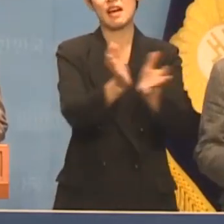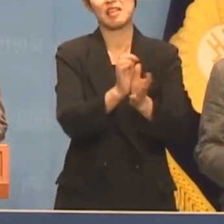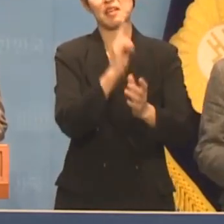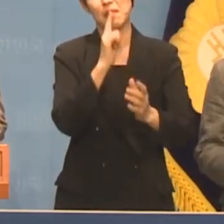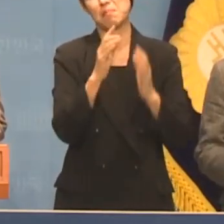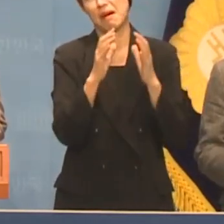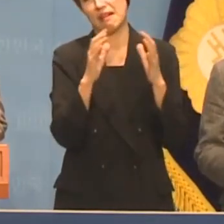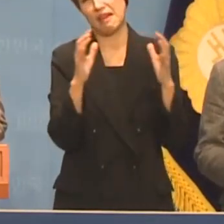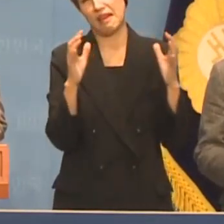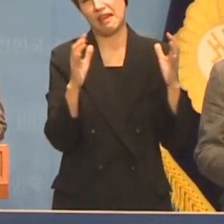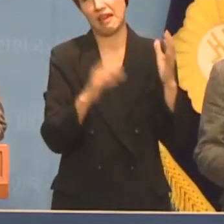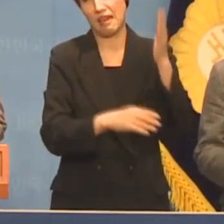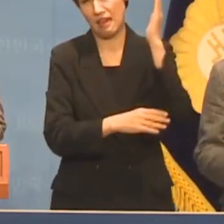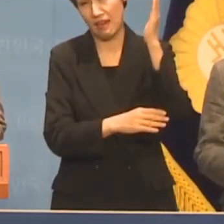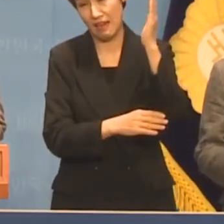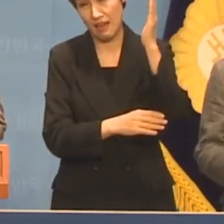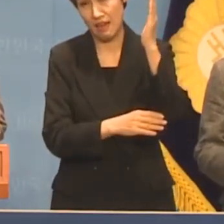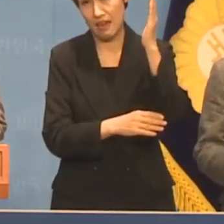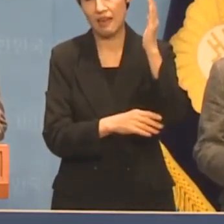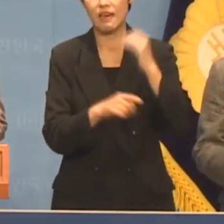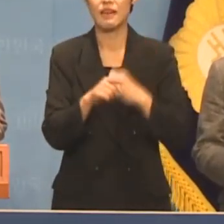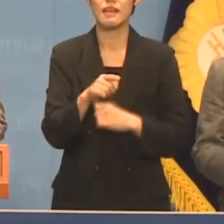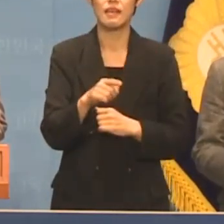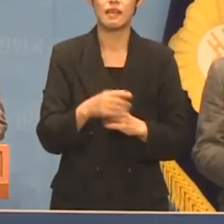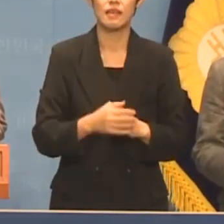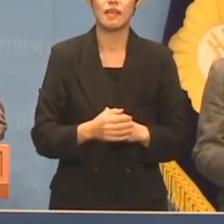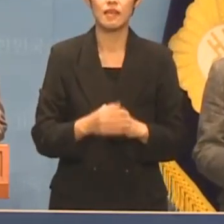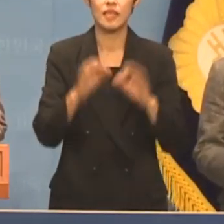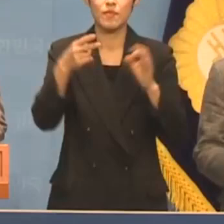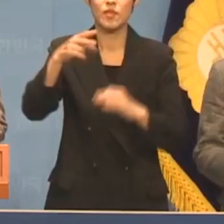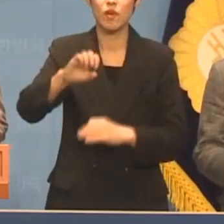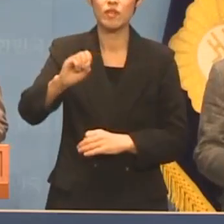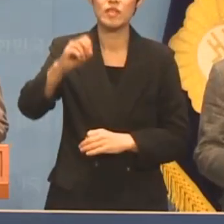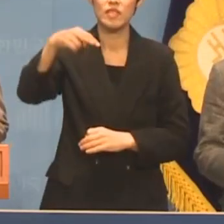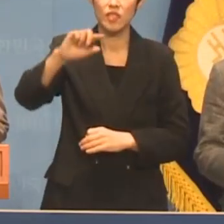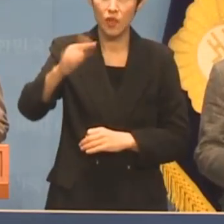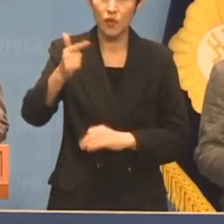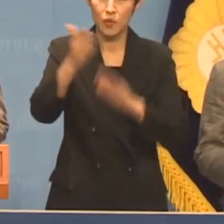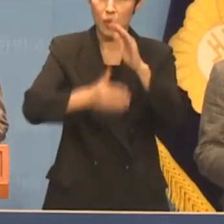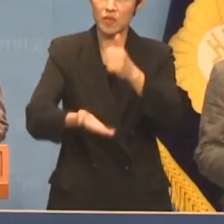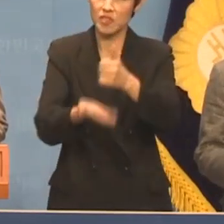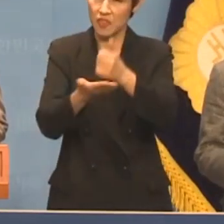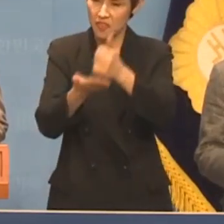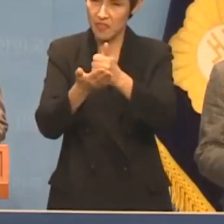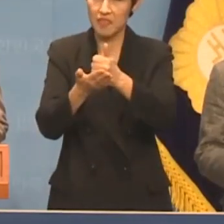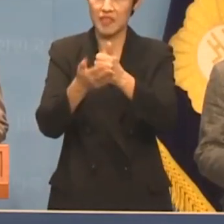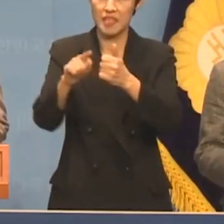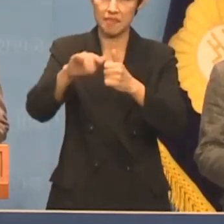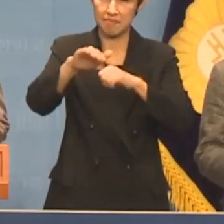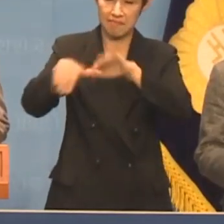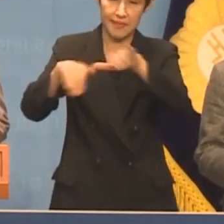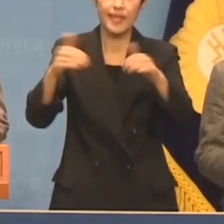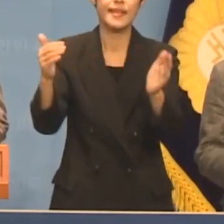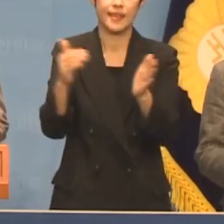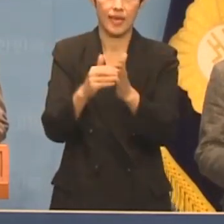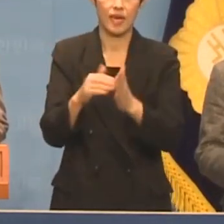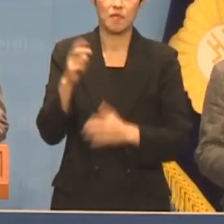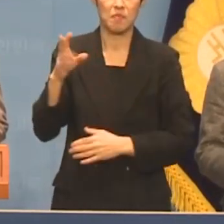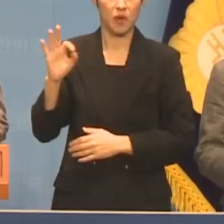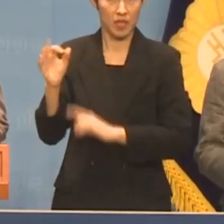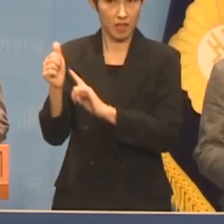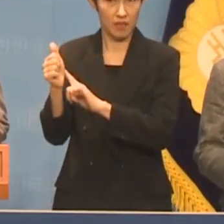언급했던 자들에게 말을 세게 하며 김영선의 공천을 챙겼던 것으로 보이고, 명태균은